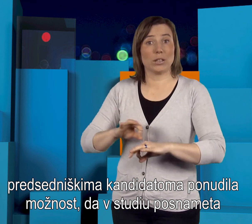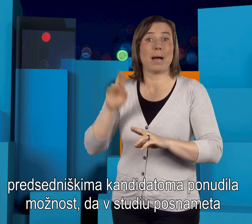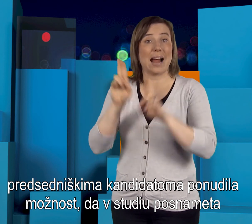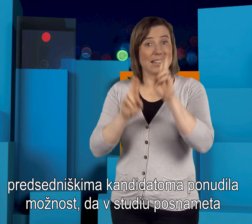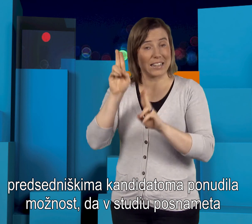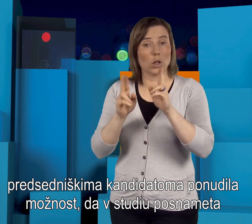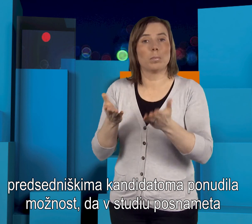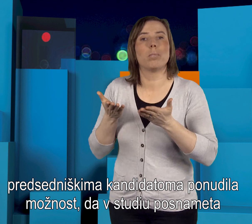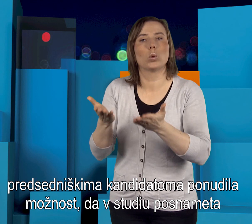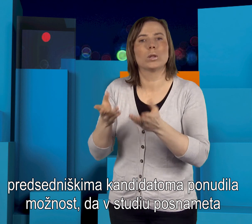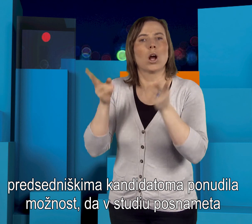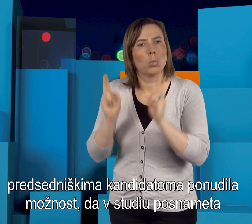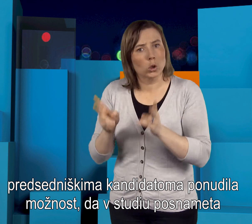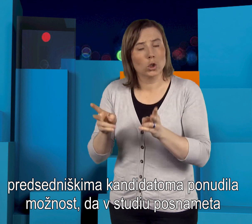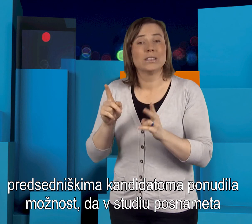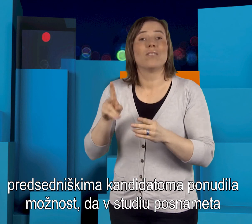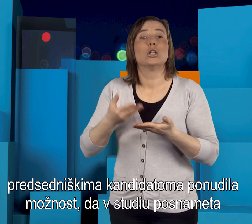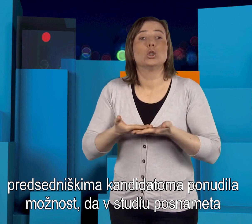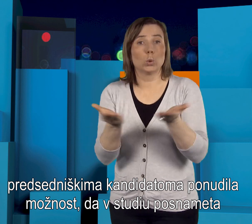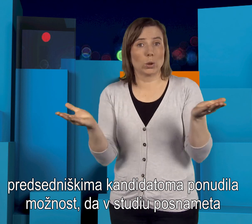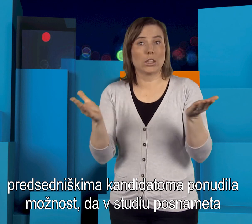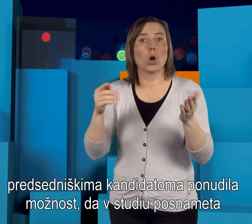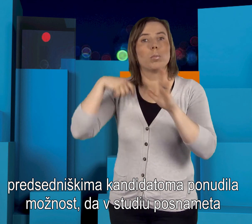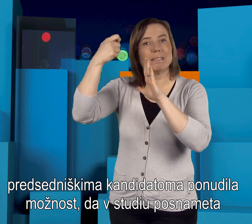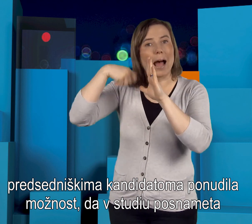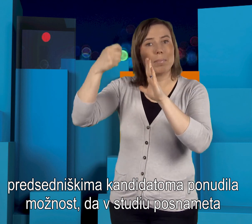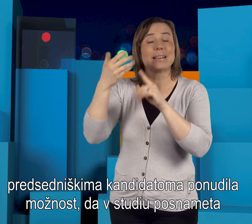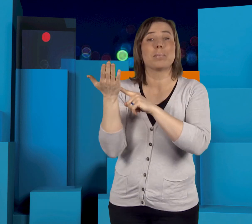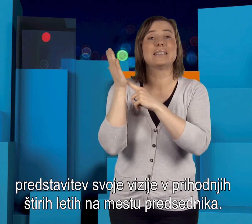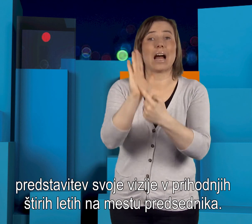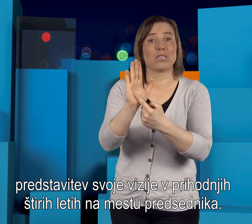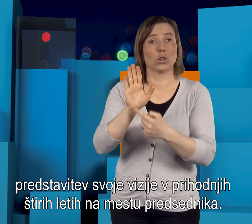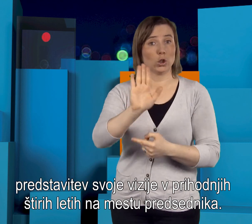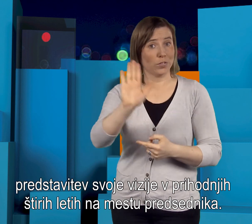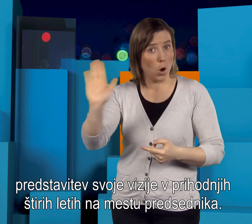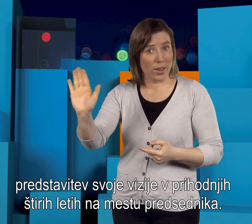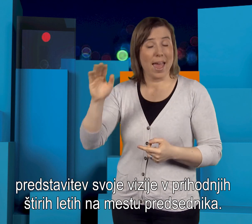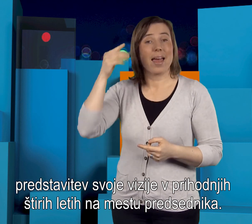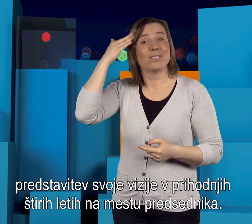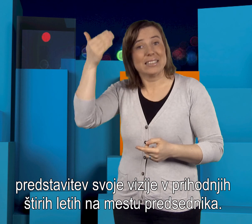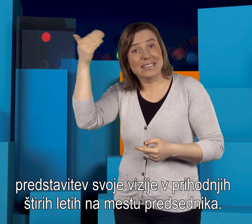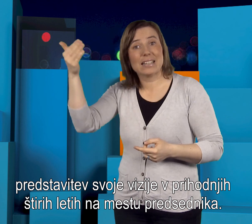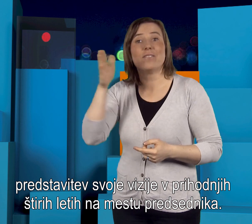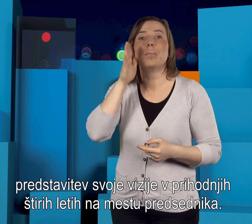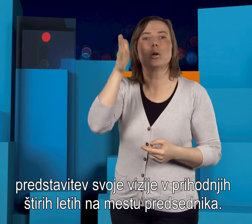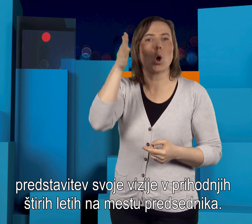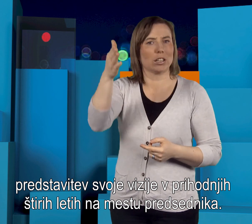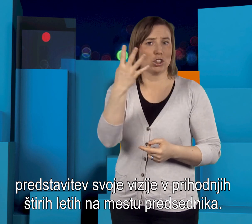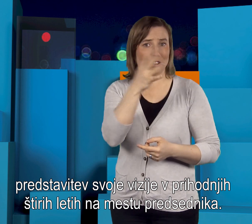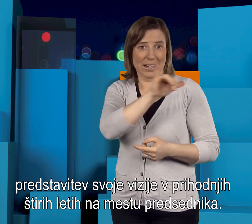kandidatoma ponudila možnost, da v studiu posnameta predstavitev svoje vizije v prihodnjih 4 letih na mestu predsednika.